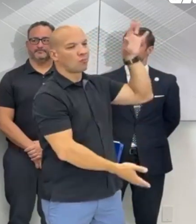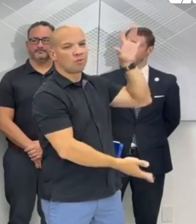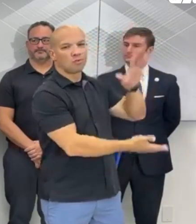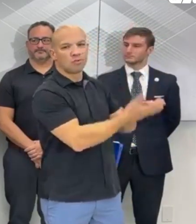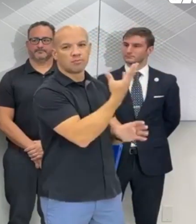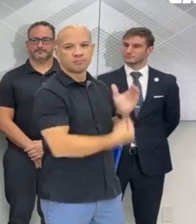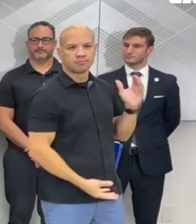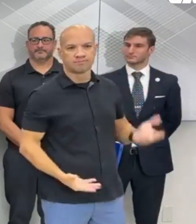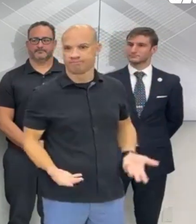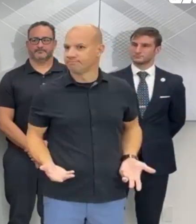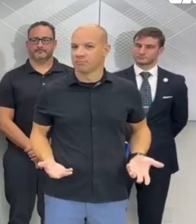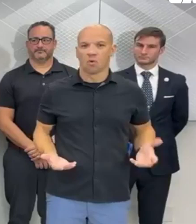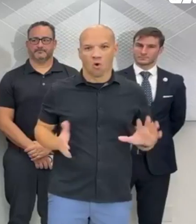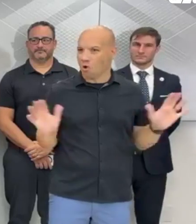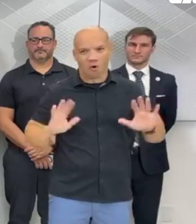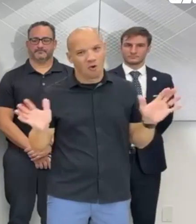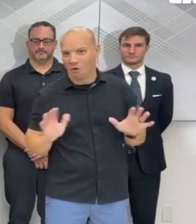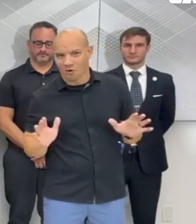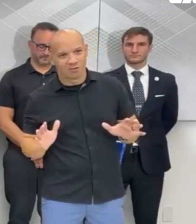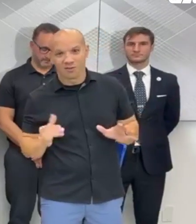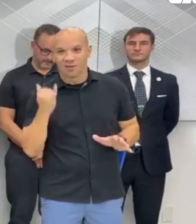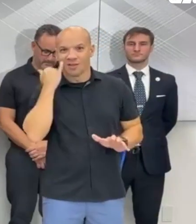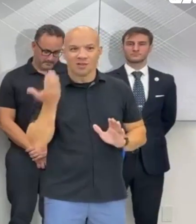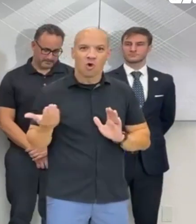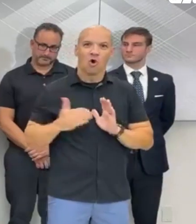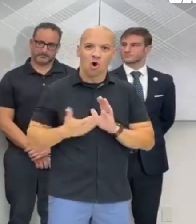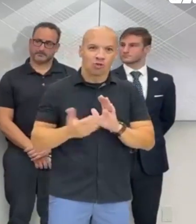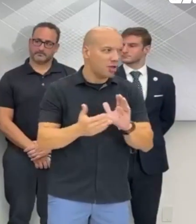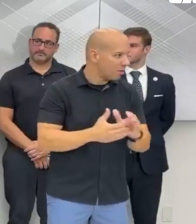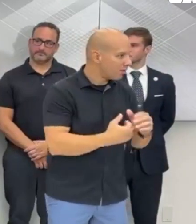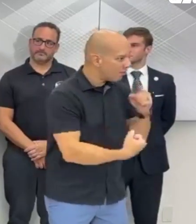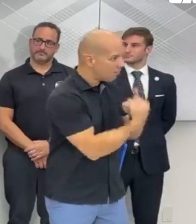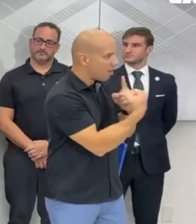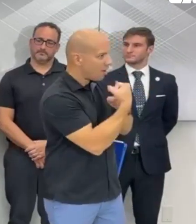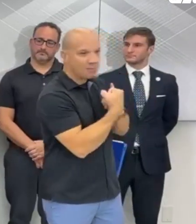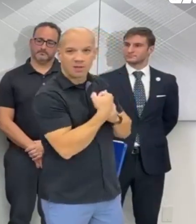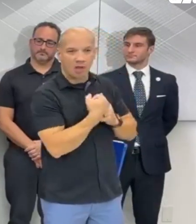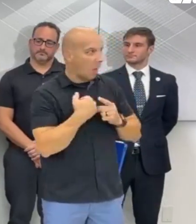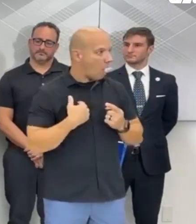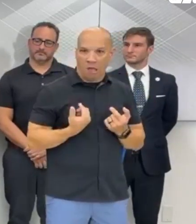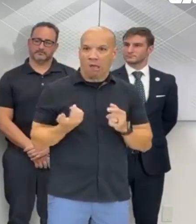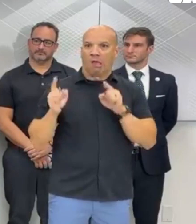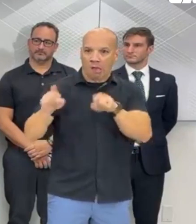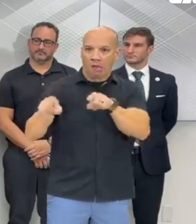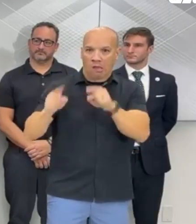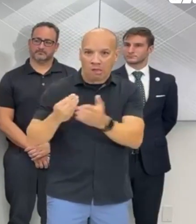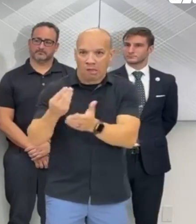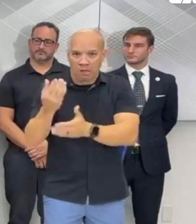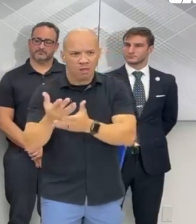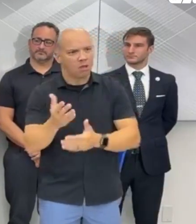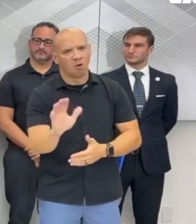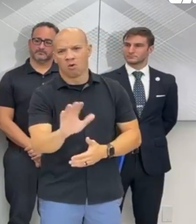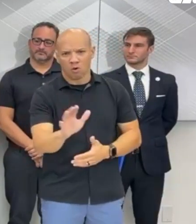eso no era. No podemos cada evento que pase estar saliendo a buscar cosas que se supone que ya tengamos. Y en términos de un área